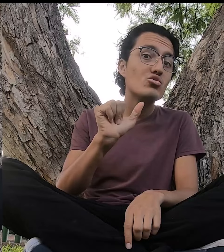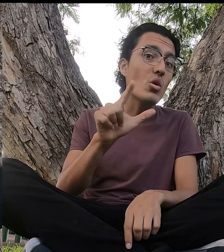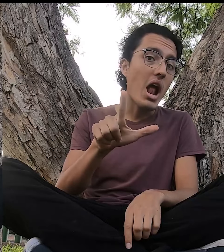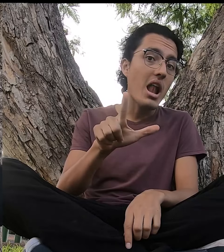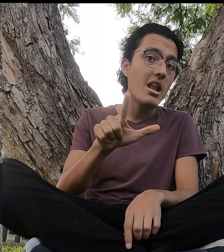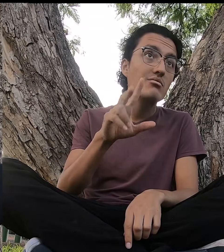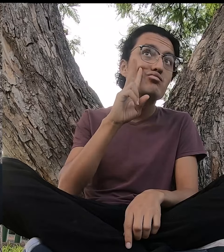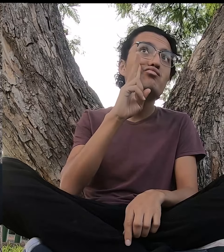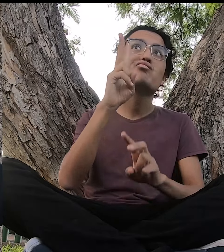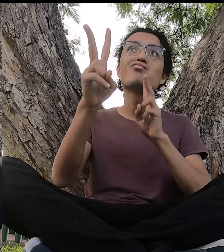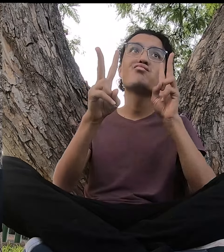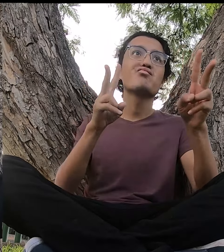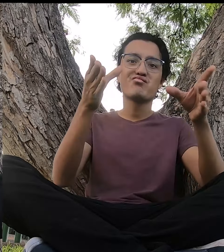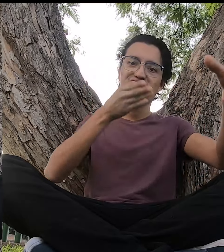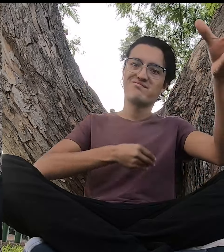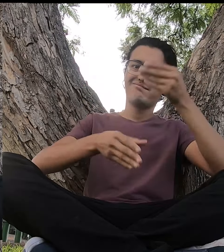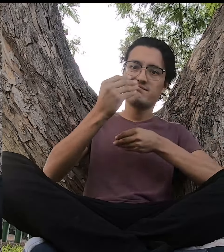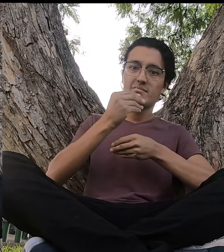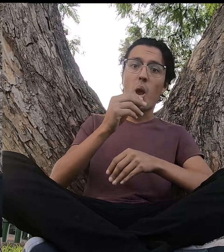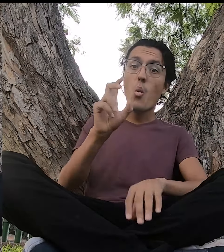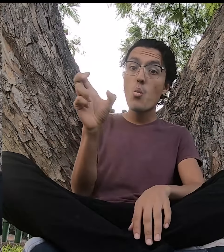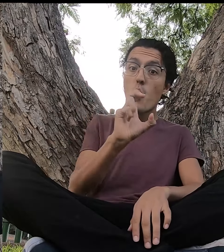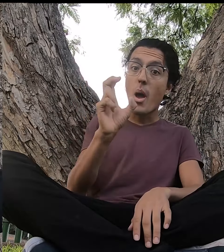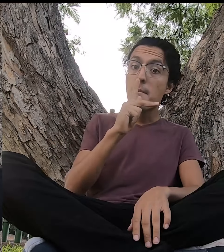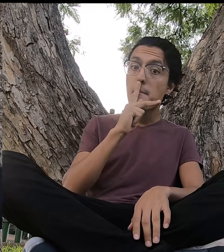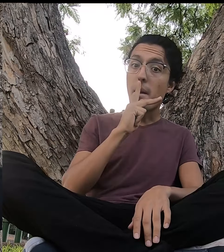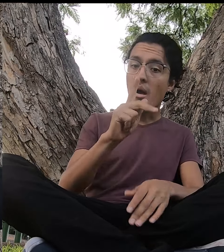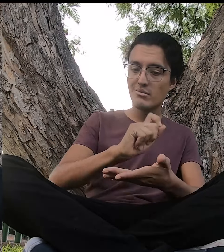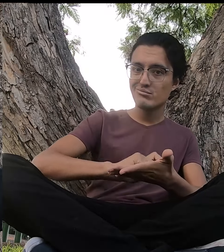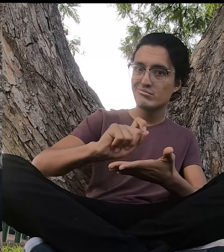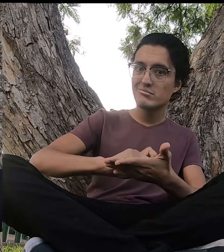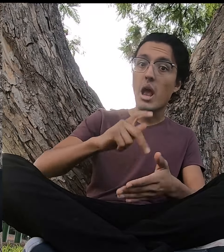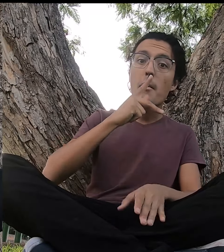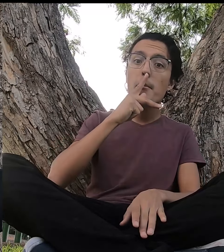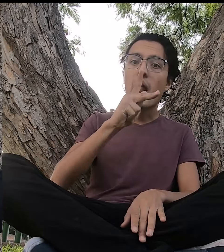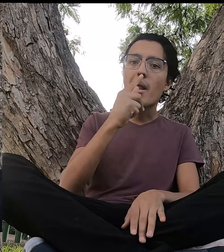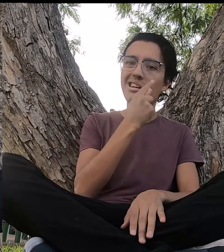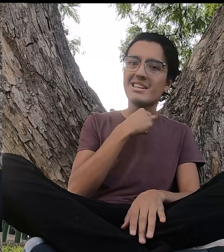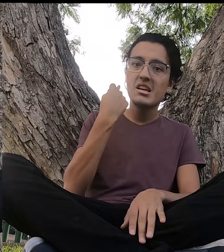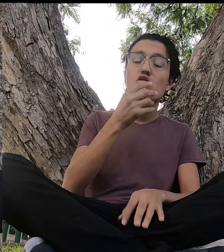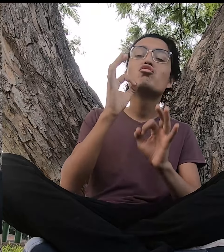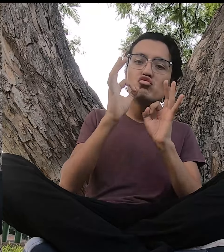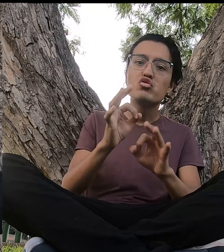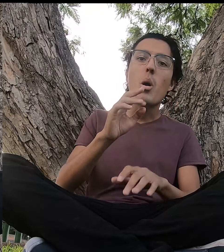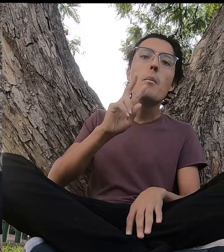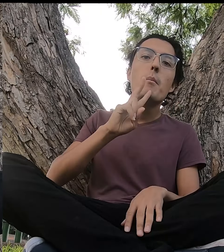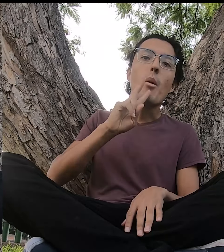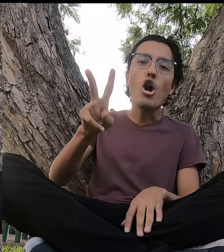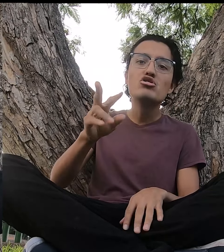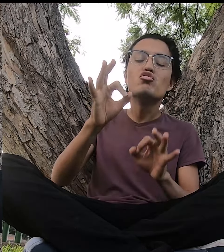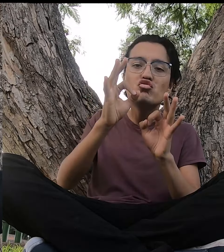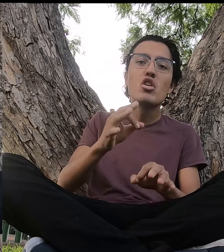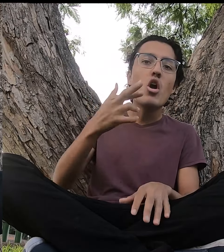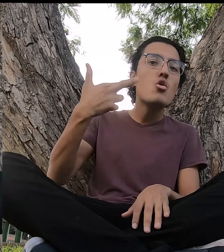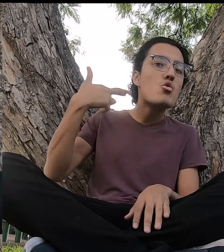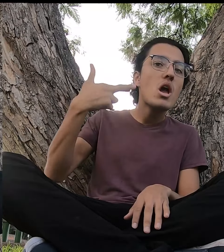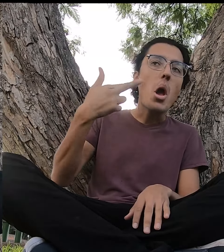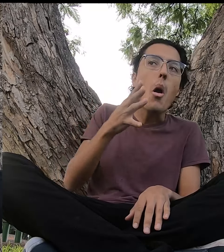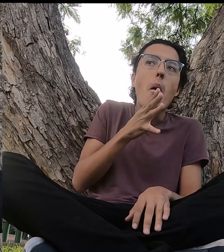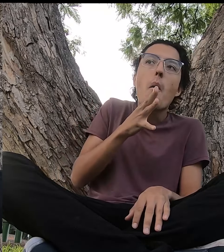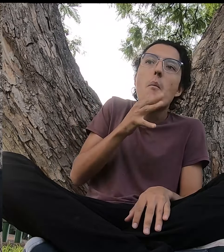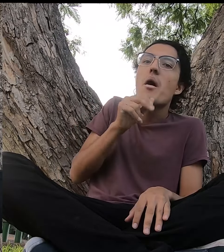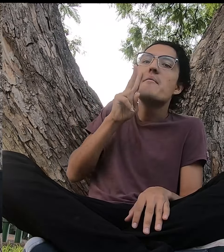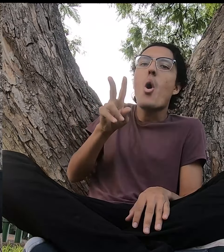lo que puede ver. Por lo tanto, yo creo que la palabra escrita y la palabra en sí es un sonido